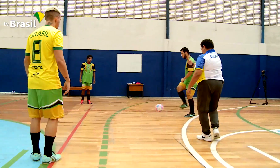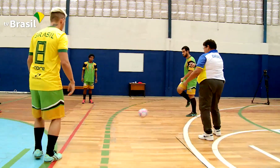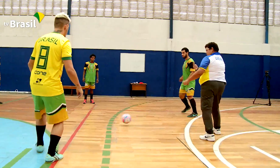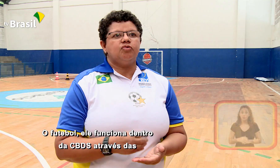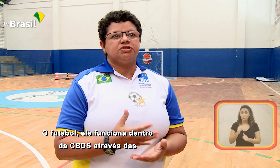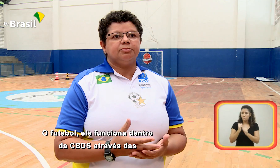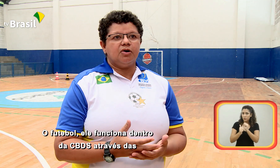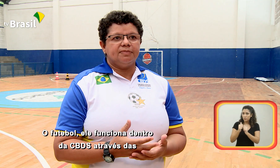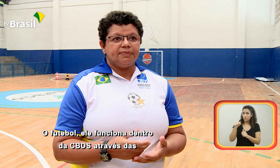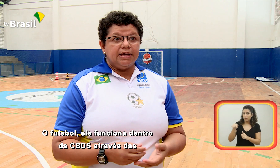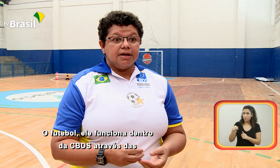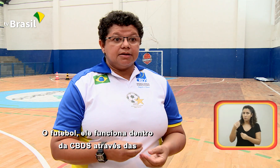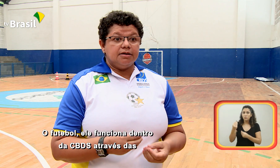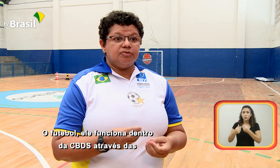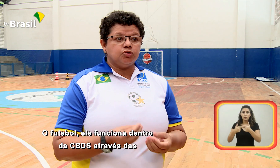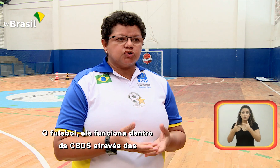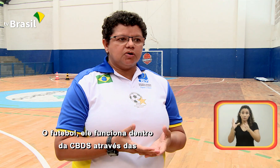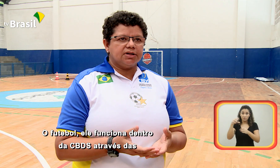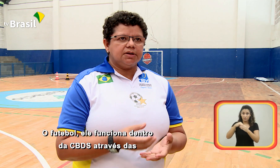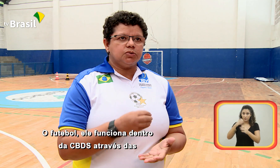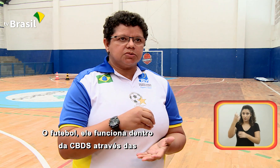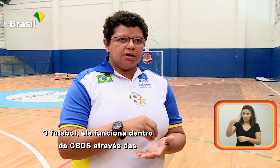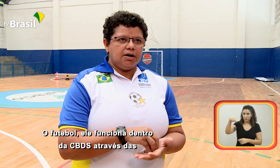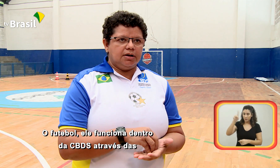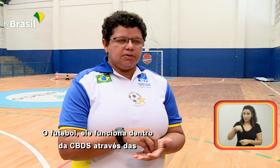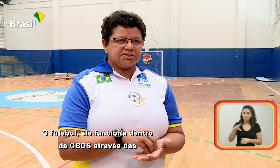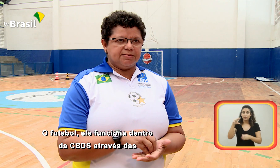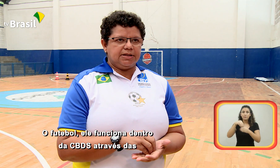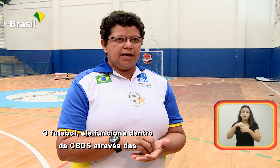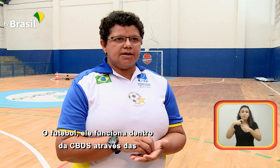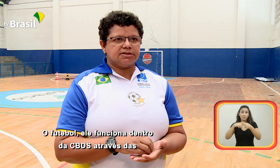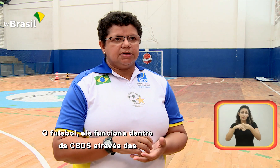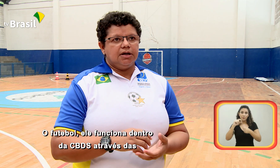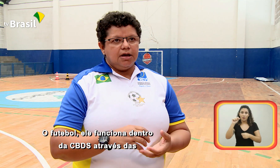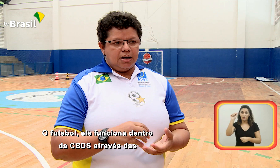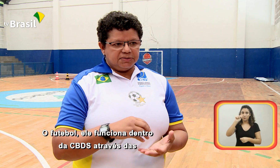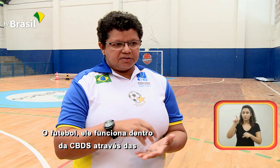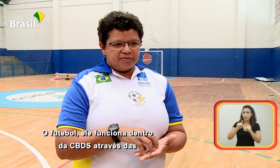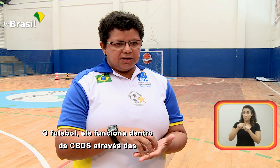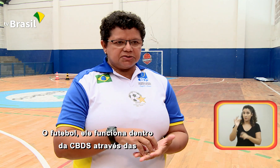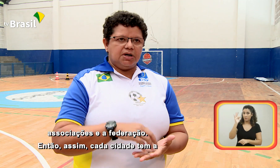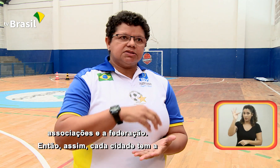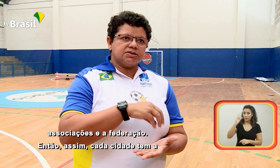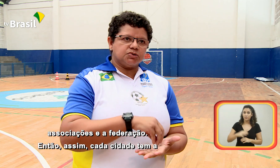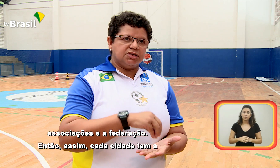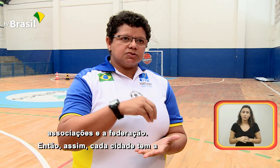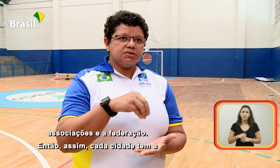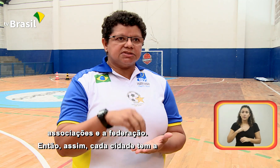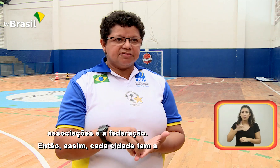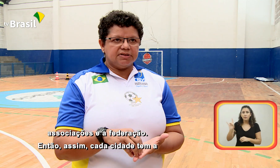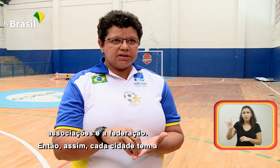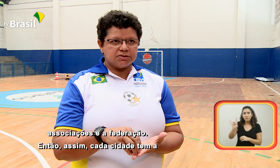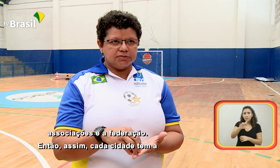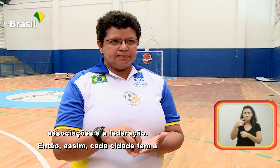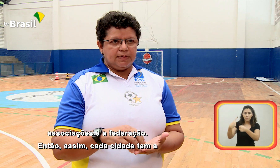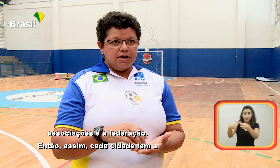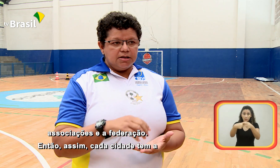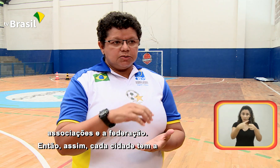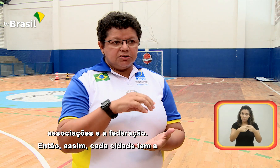O futebol, ele funciona dentro da CBDS através das associações e a federação. Então, assim,